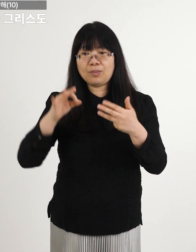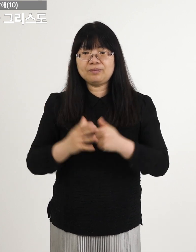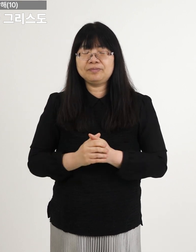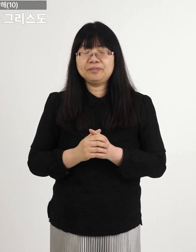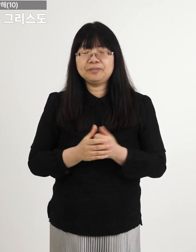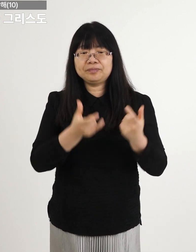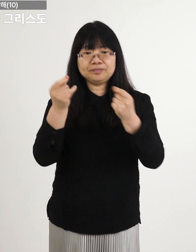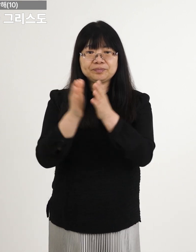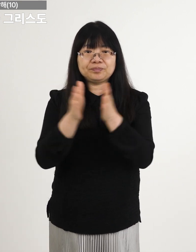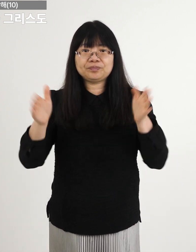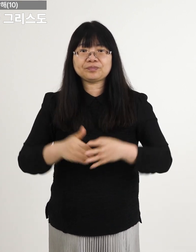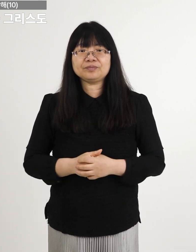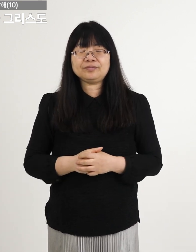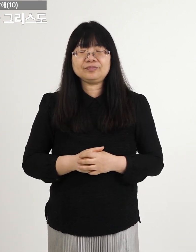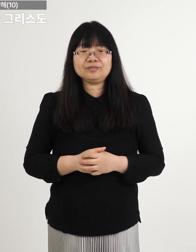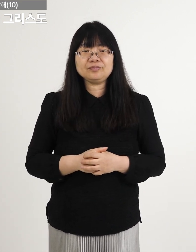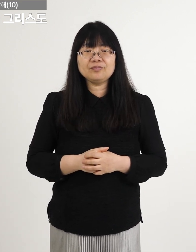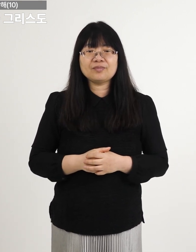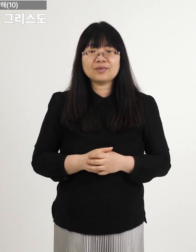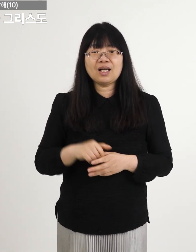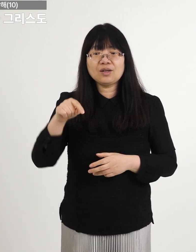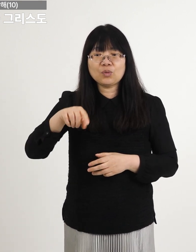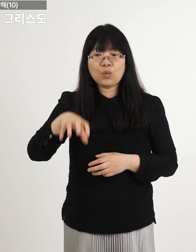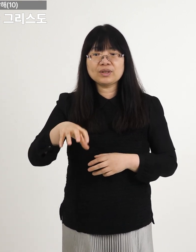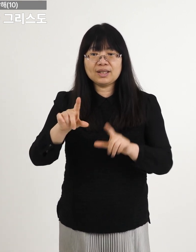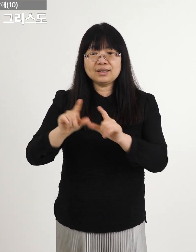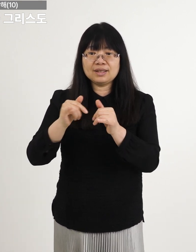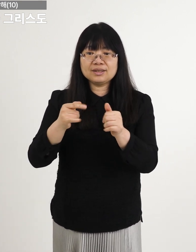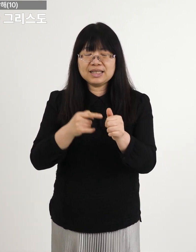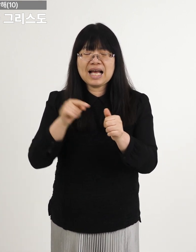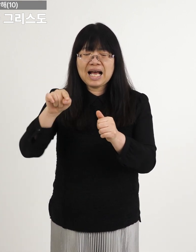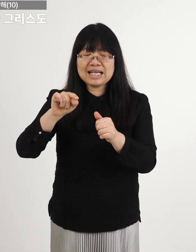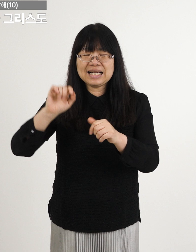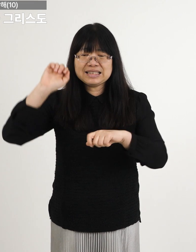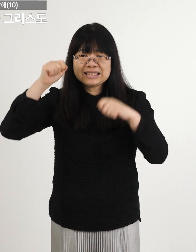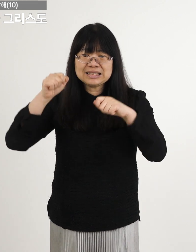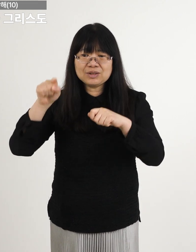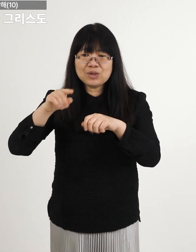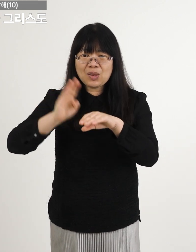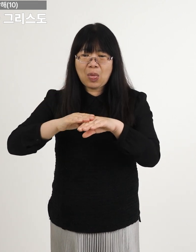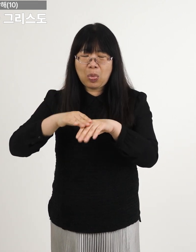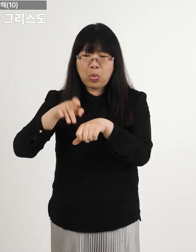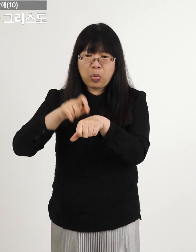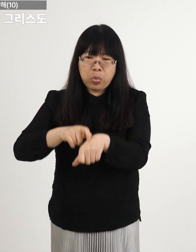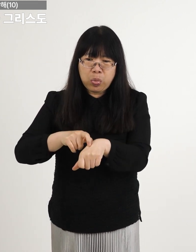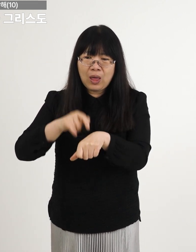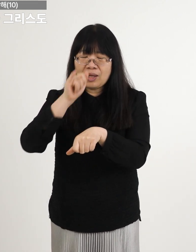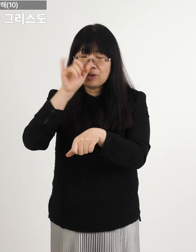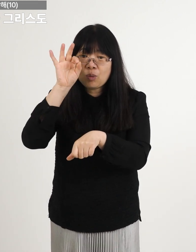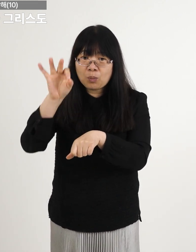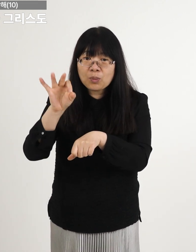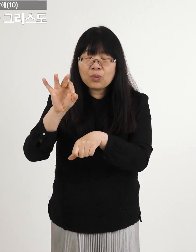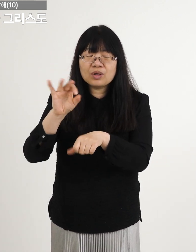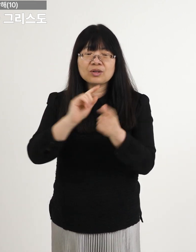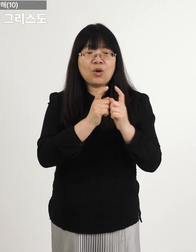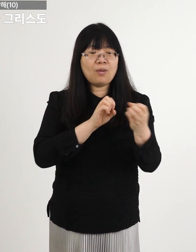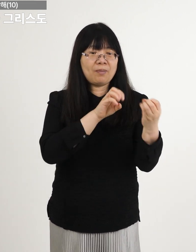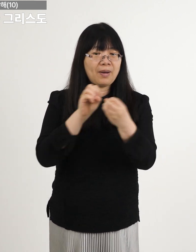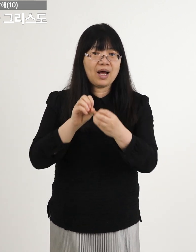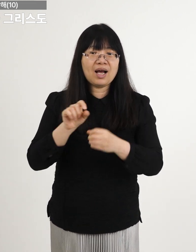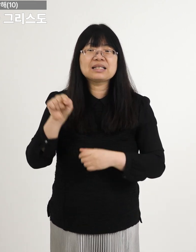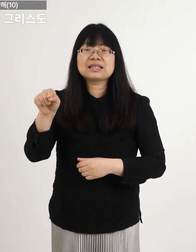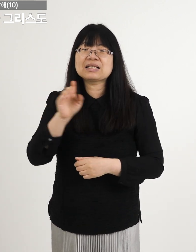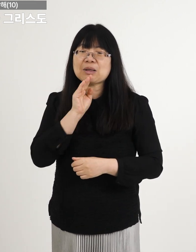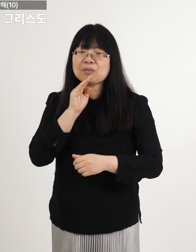같이 시작. 원주민들이 이 짐승이 그 손에 매달려 있음을 보고 서로 말하되 진실로 이